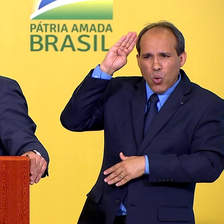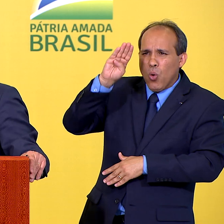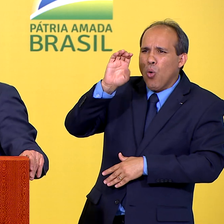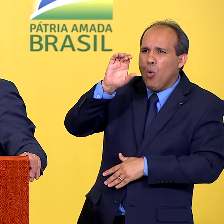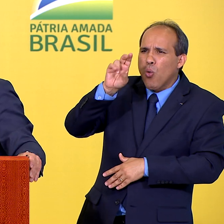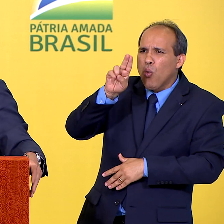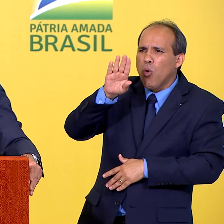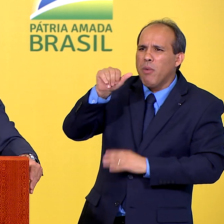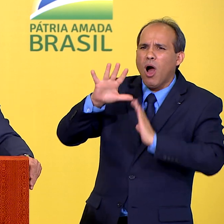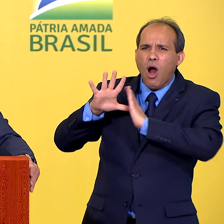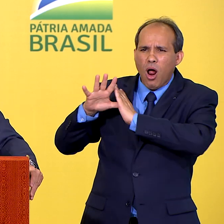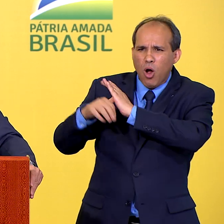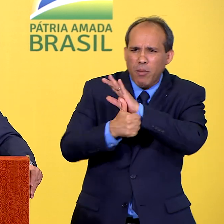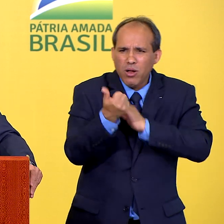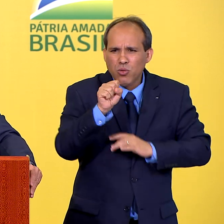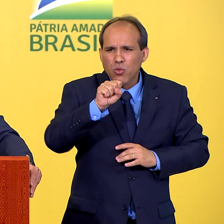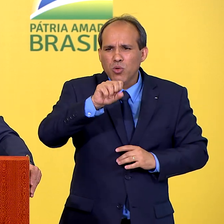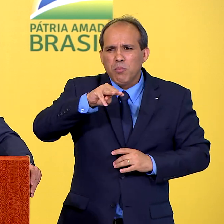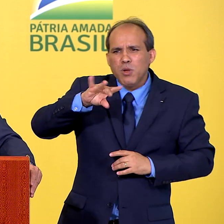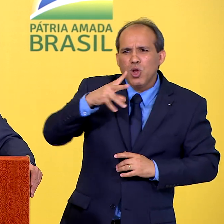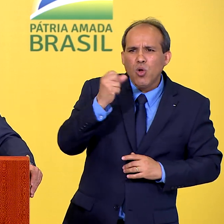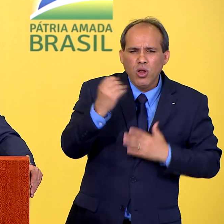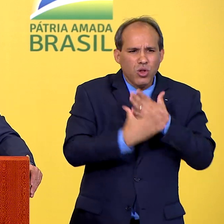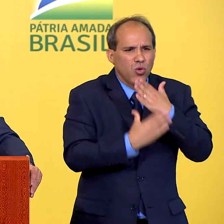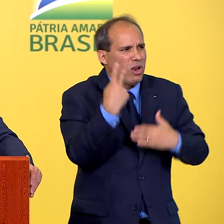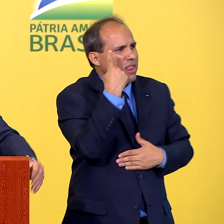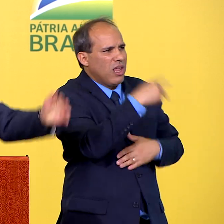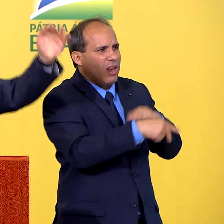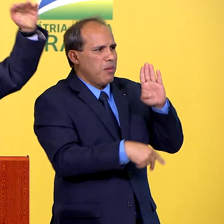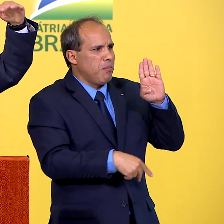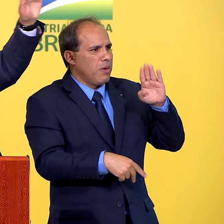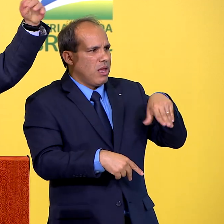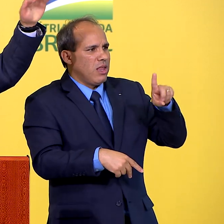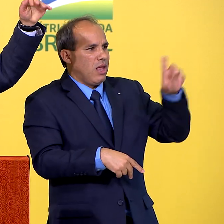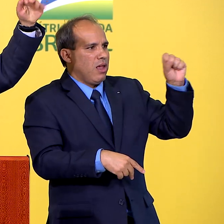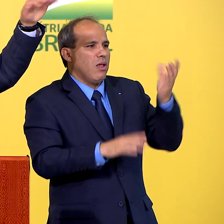18 bilhões do BNDES de dólares e mandar para